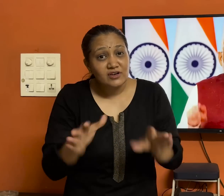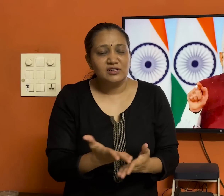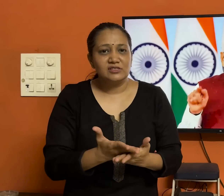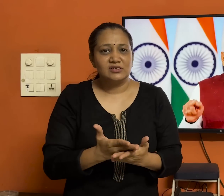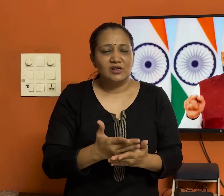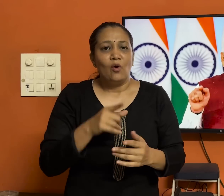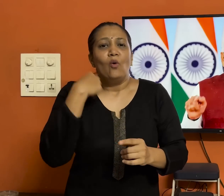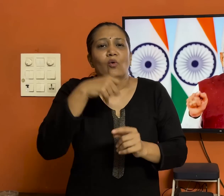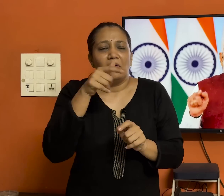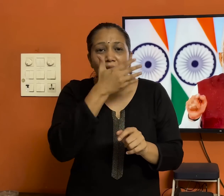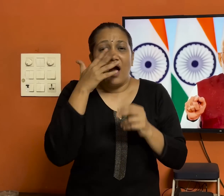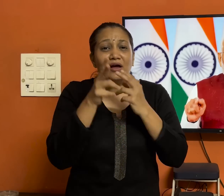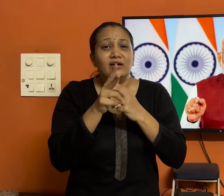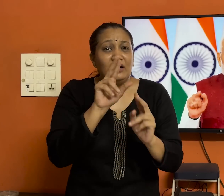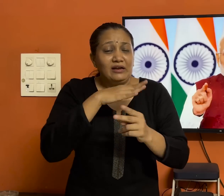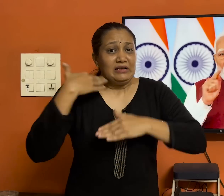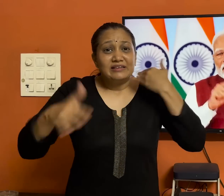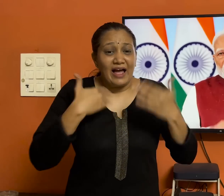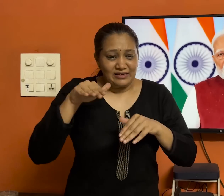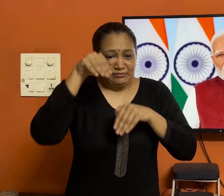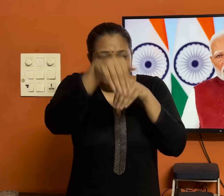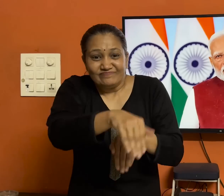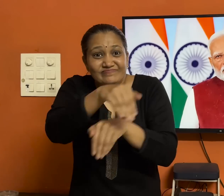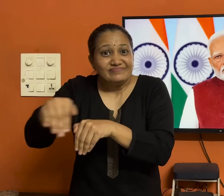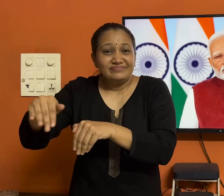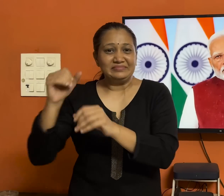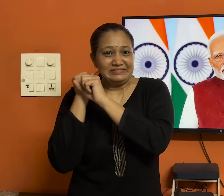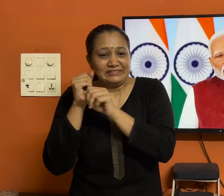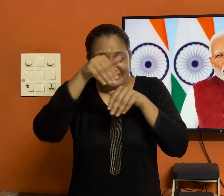जब मारे गए आतंकियों को विदाई देने